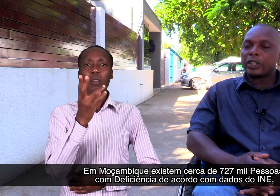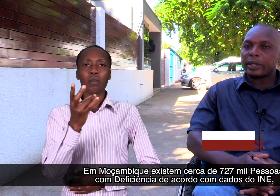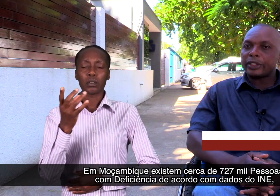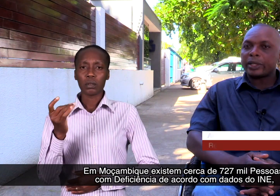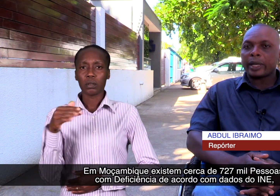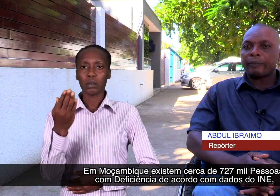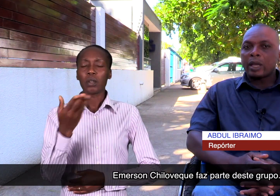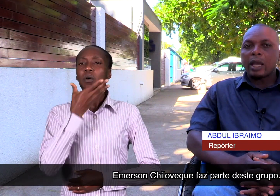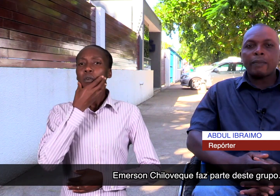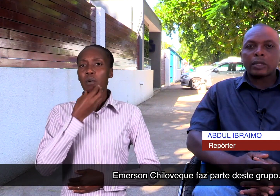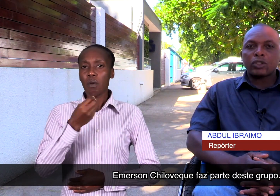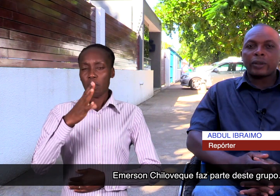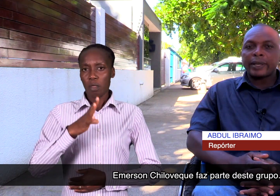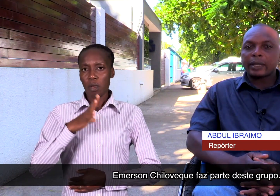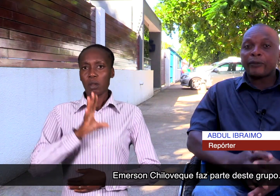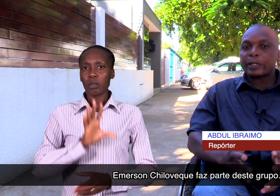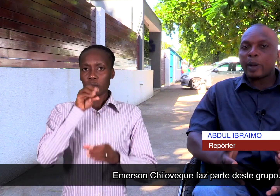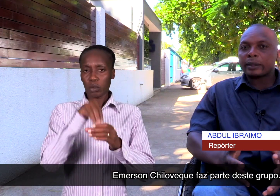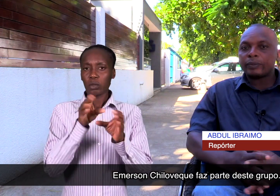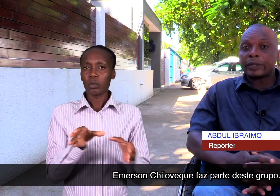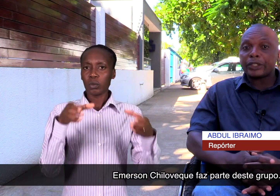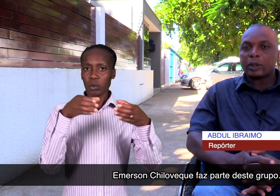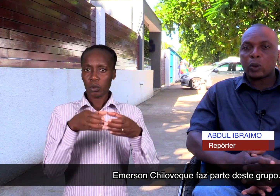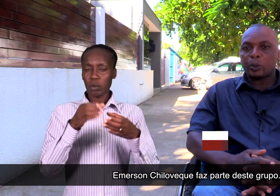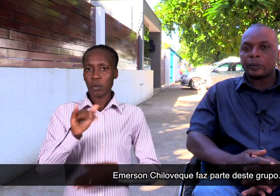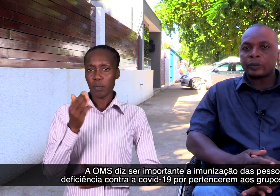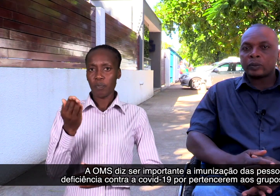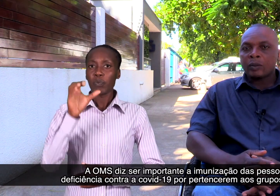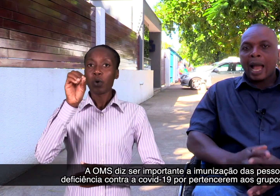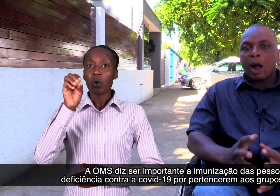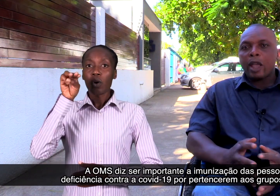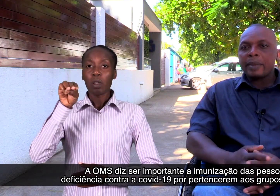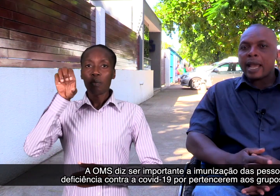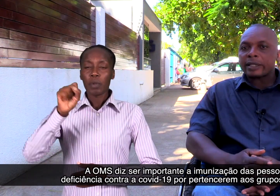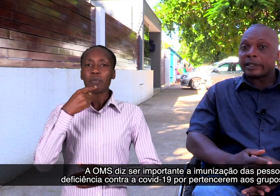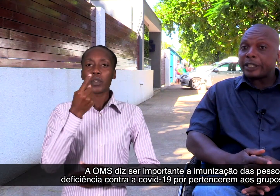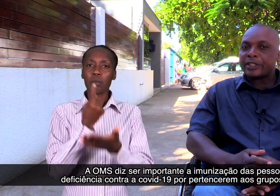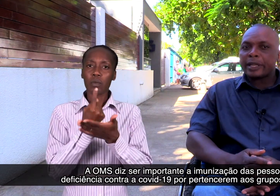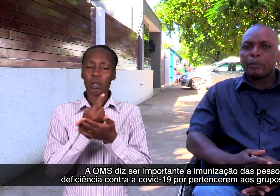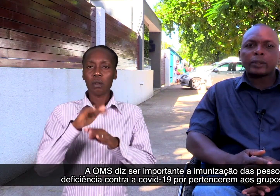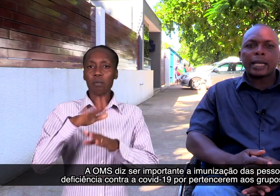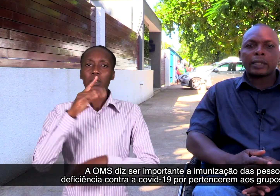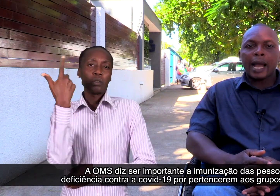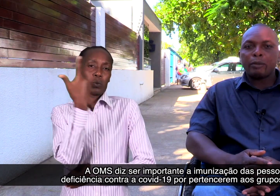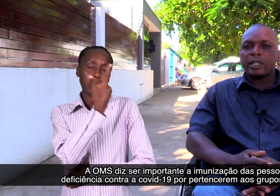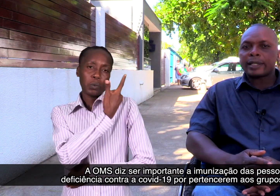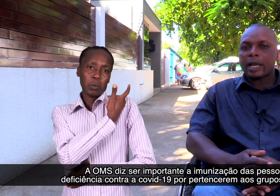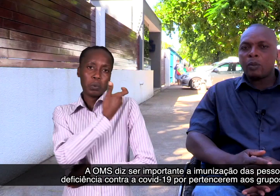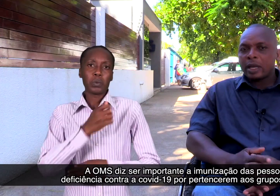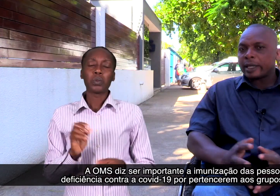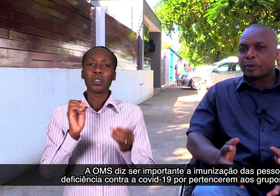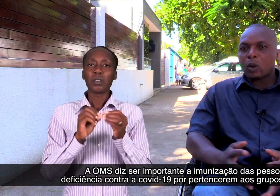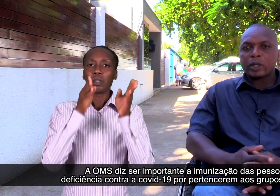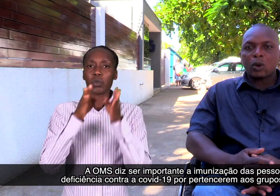de Estatística. Emerson Slovak faz parte deste grupo. A OMS diz ser importante a